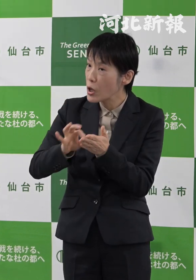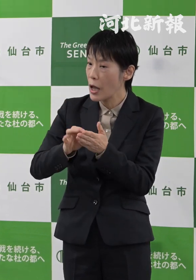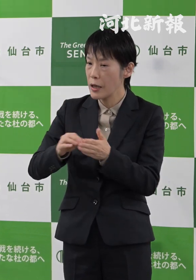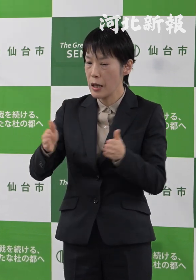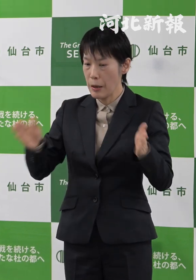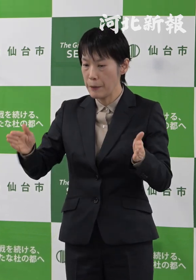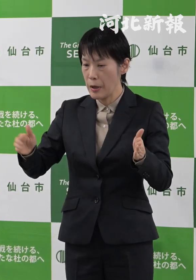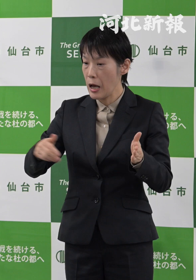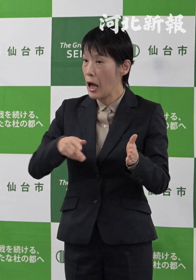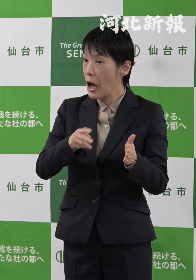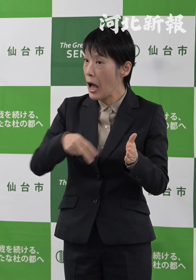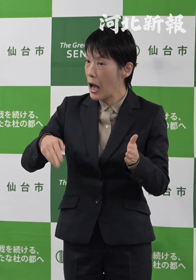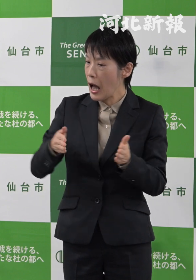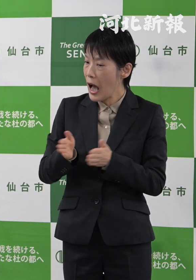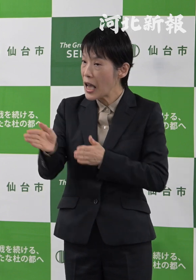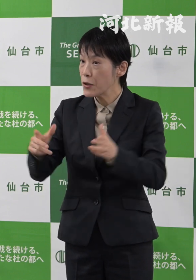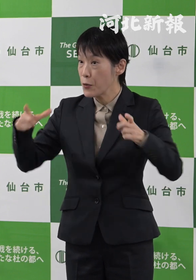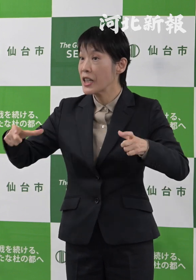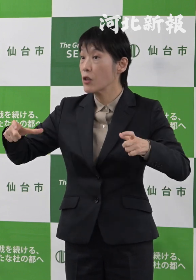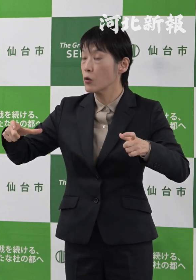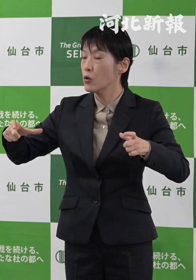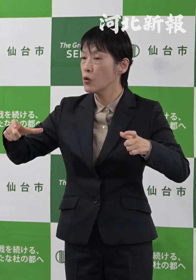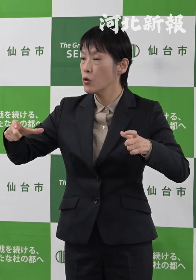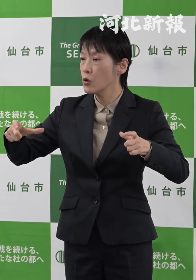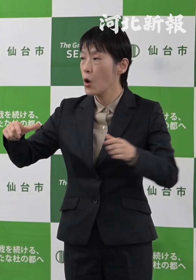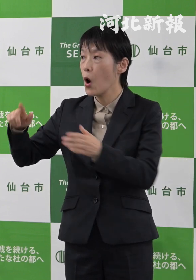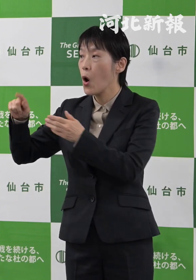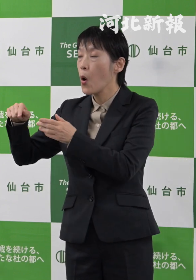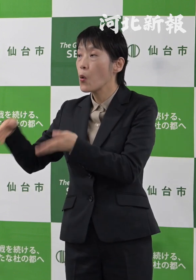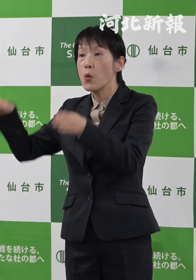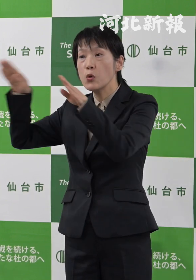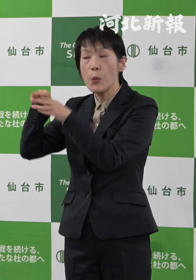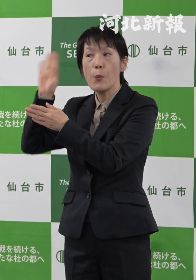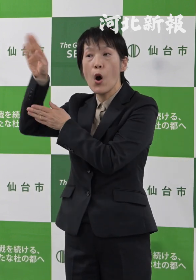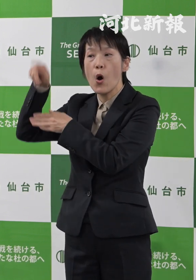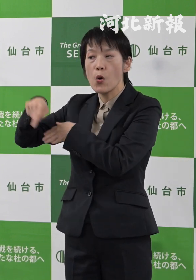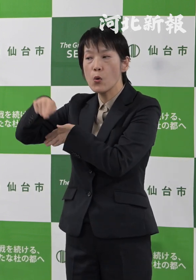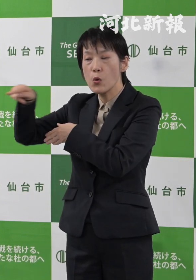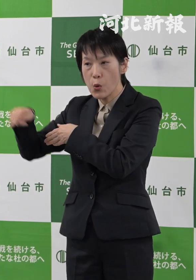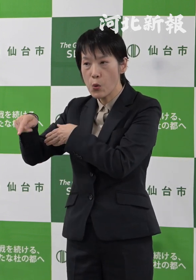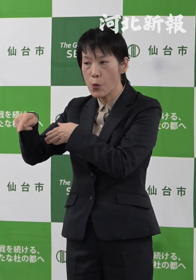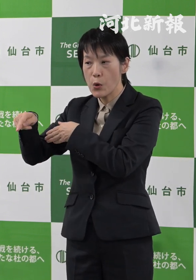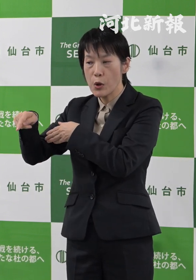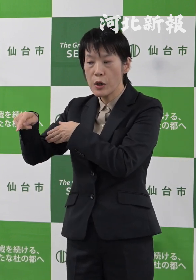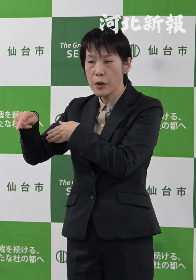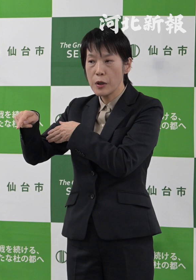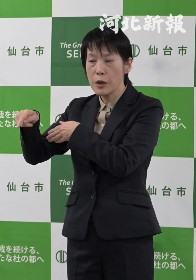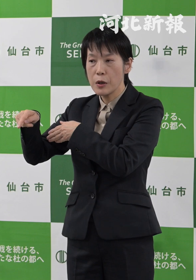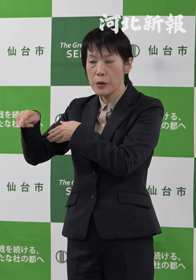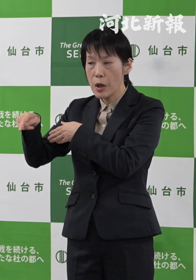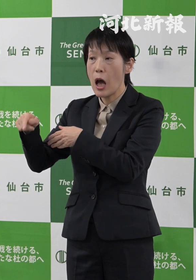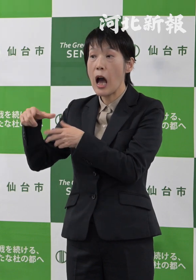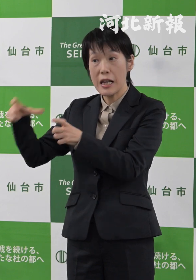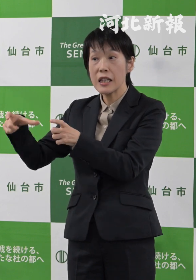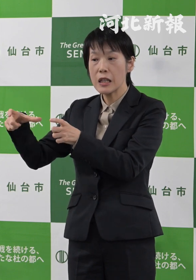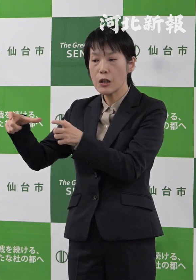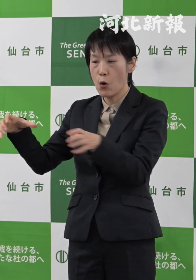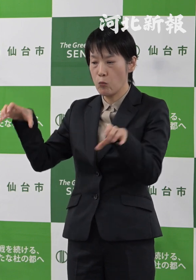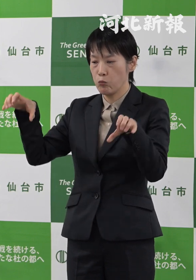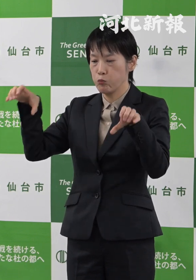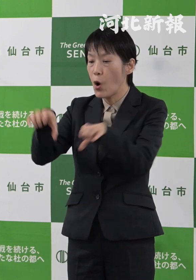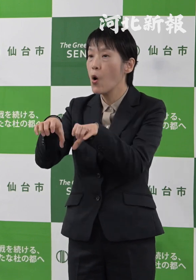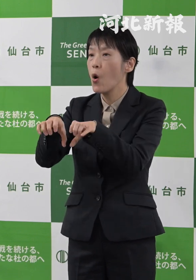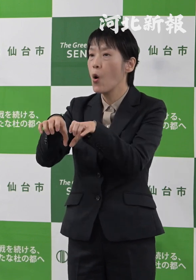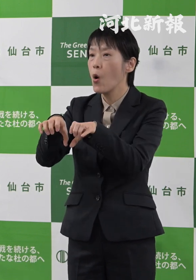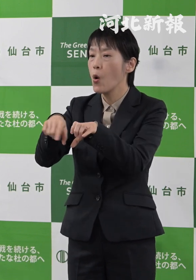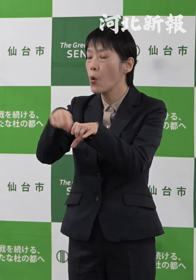イスリンクと屋内競技場、屋内競技等に対応したアリーナとの